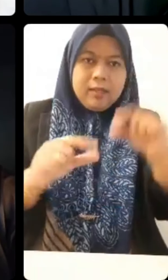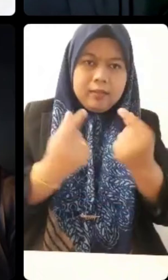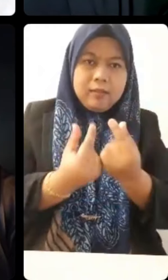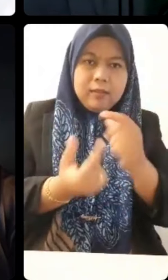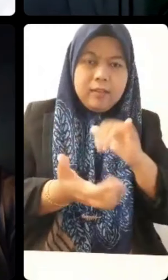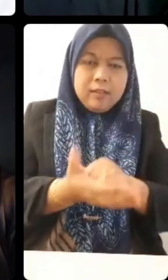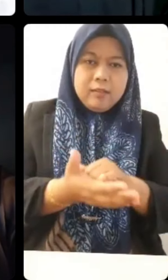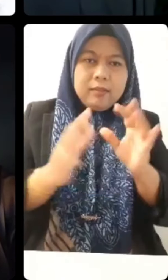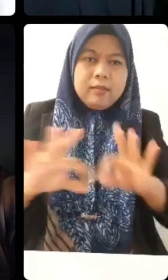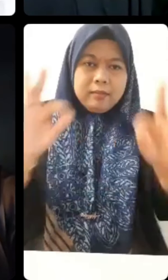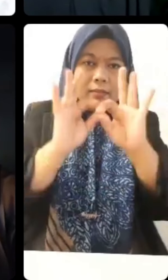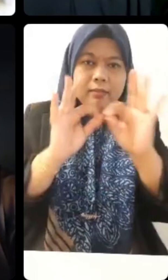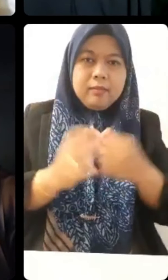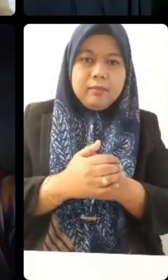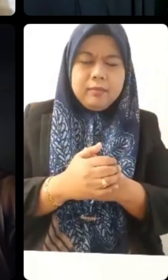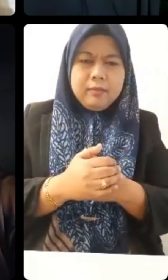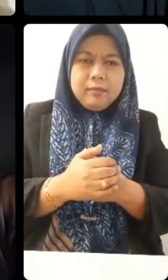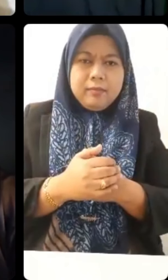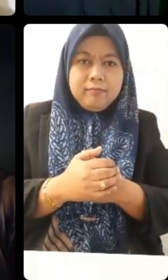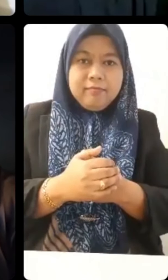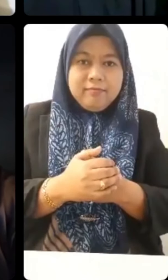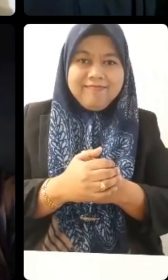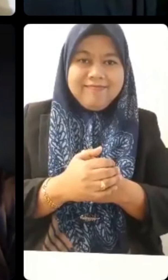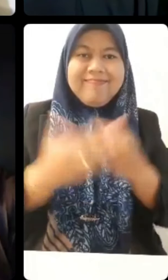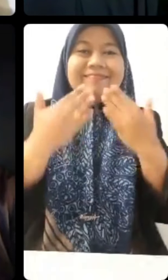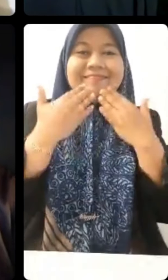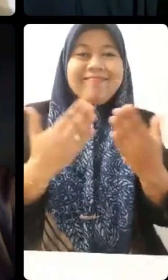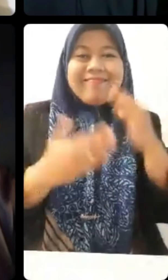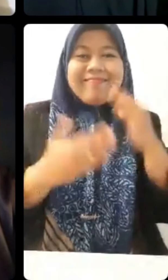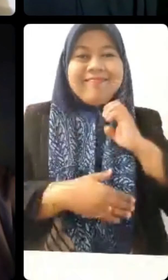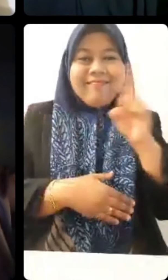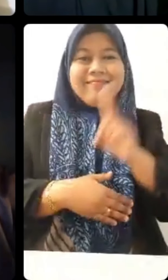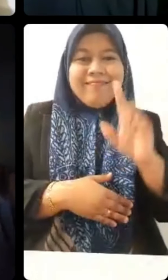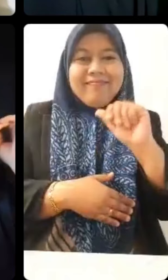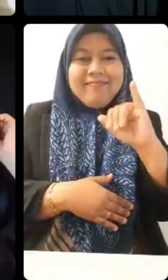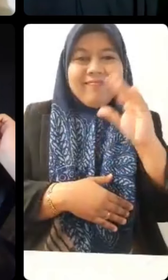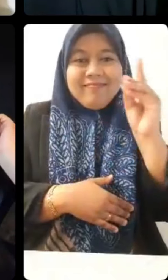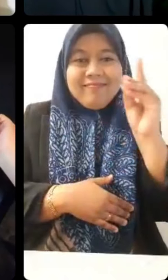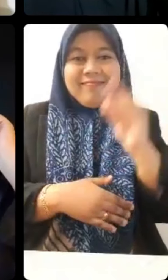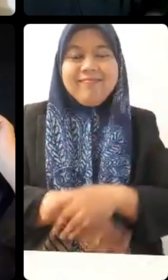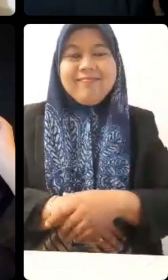istimewa. Terima kasih Cik Zaid. Sama. Baiklah.